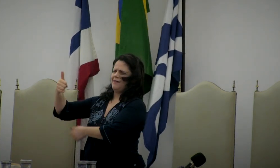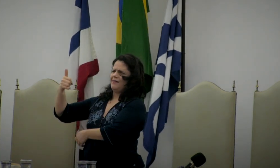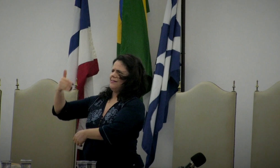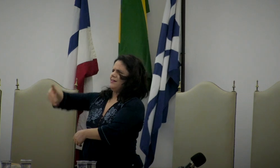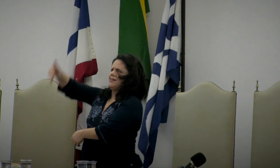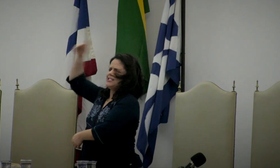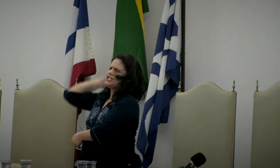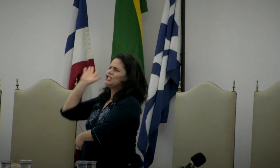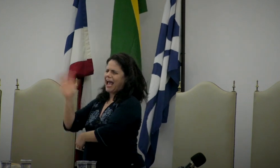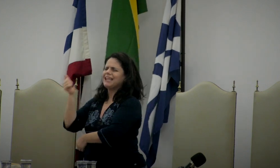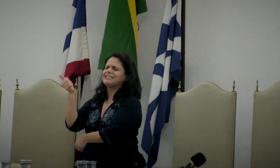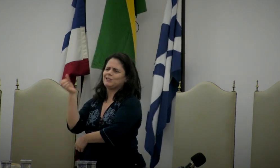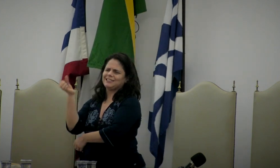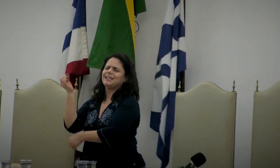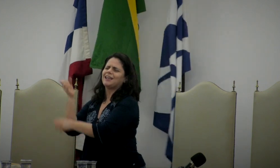período e que